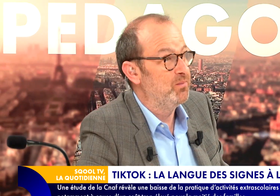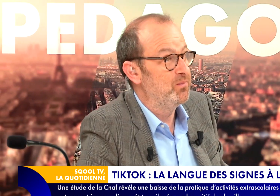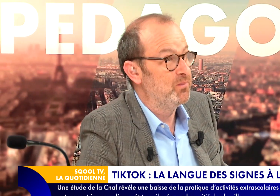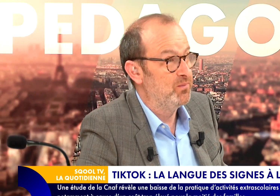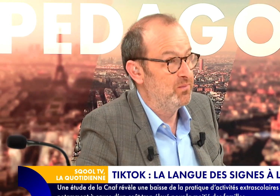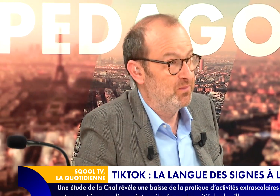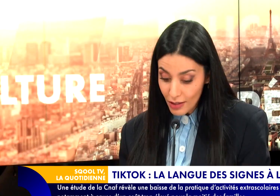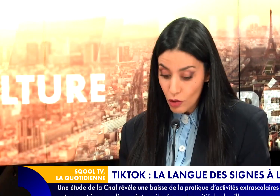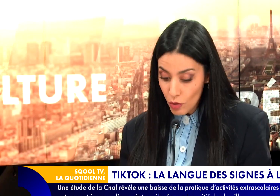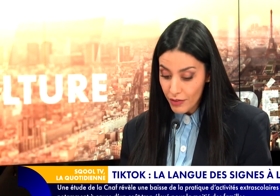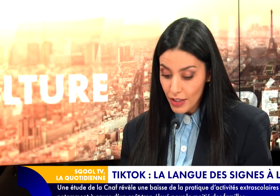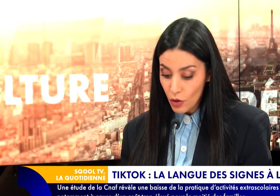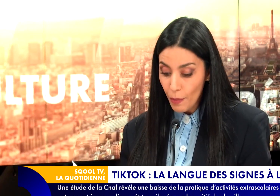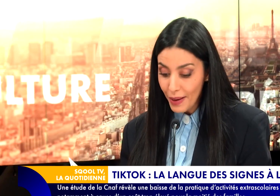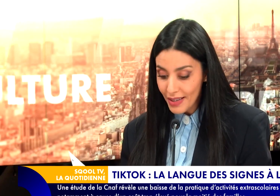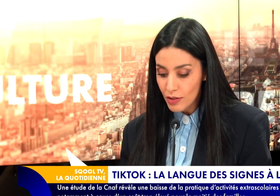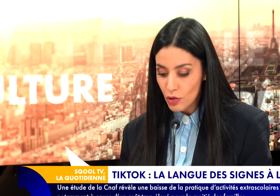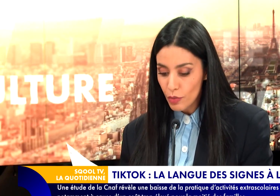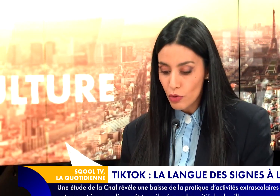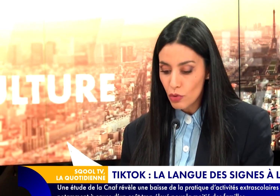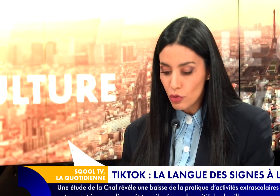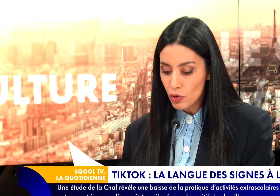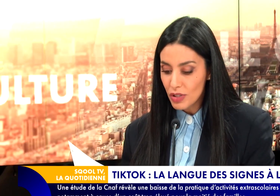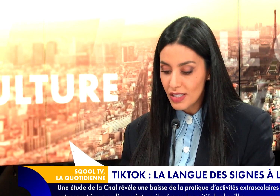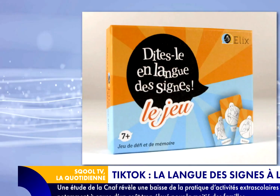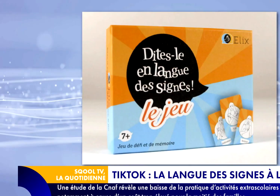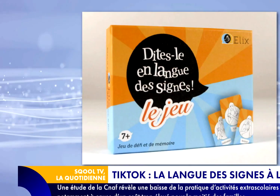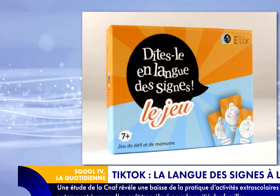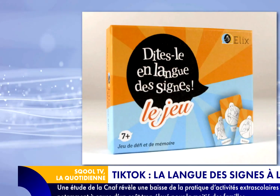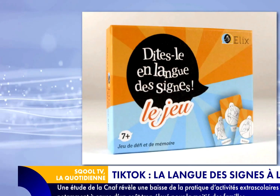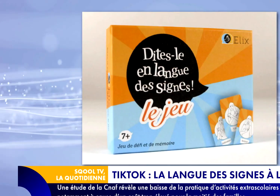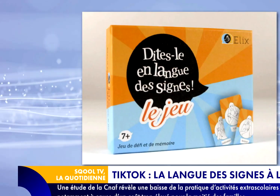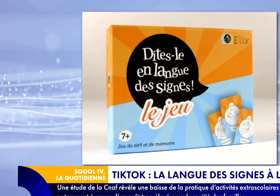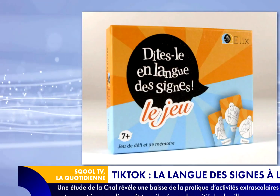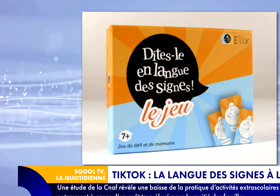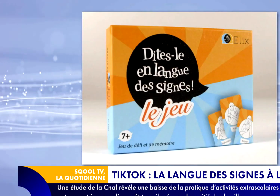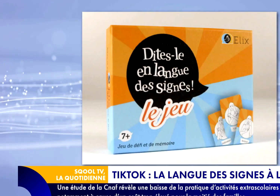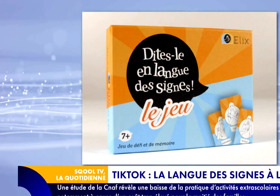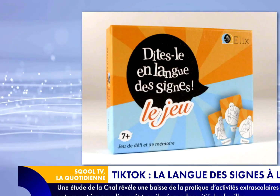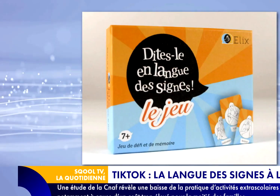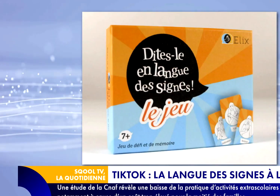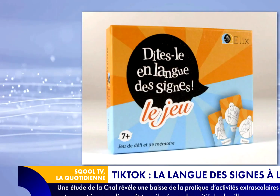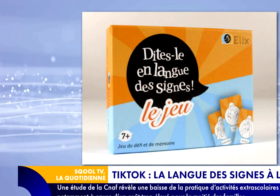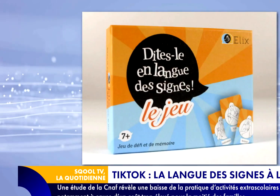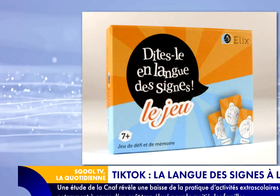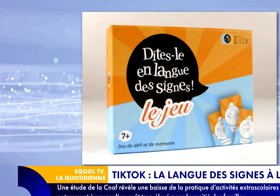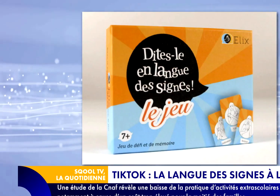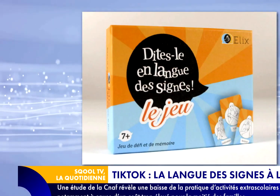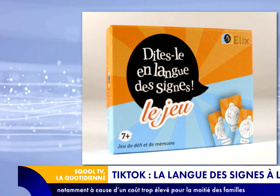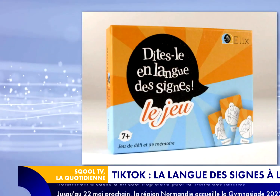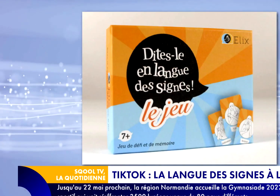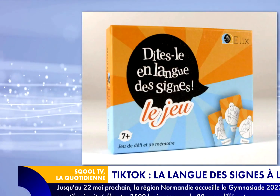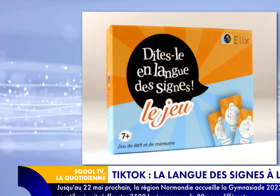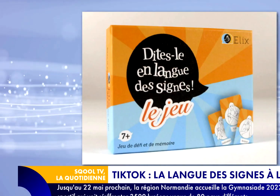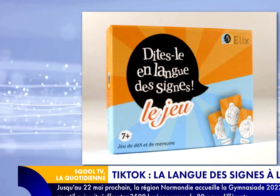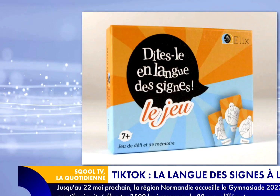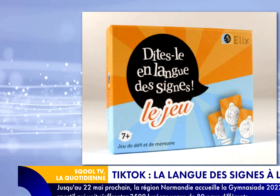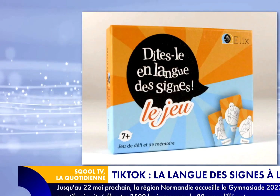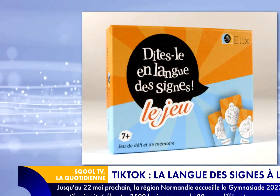Grâce à des jeux, exactement, avec par exemple le jeu Dites-le en langue des signes, je ne sais pas si vous connaissez. Oui. En tout cas, c'est un jeu qui est né d'un